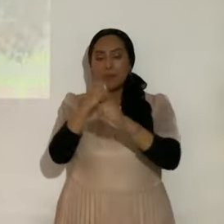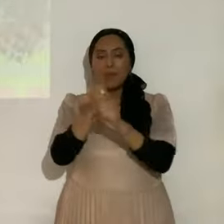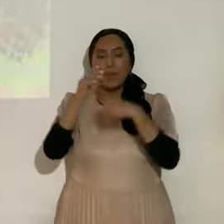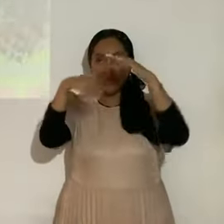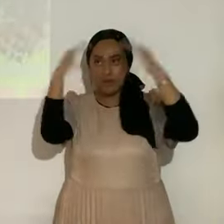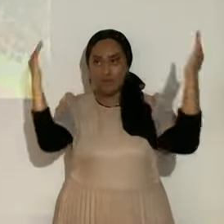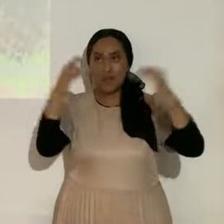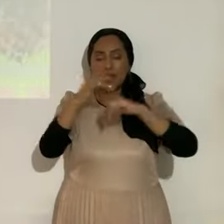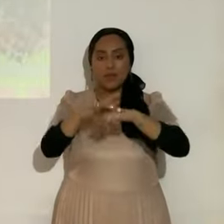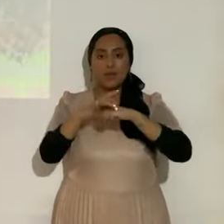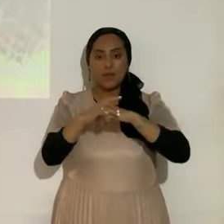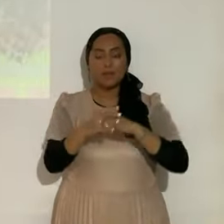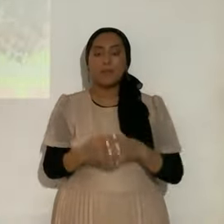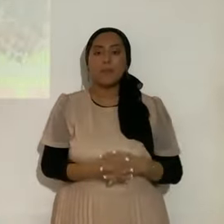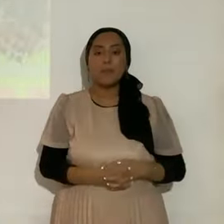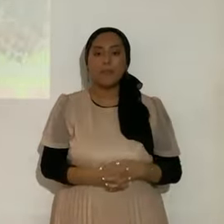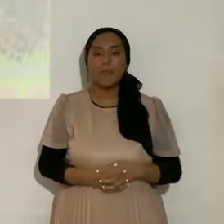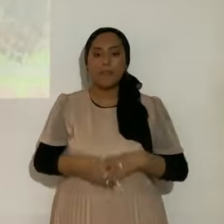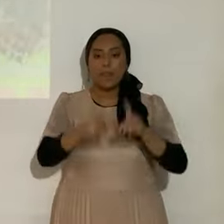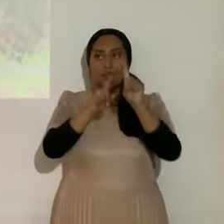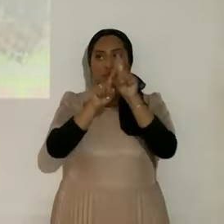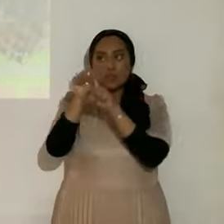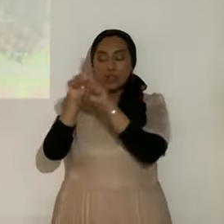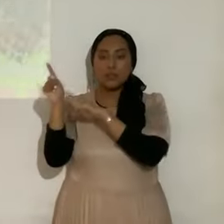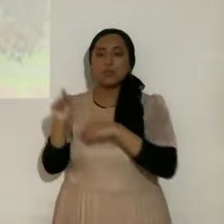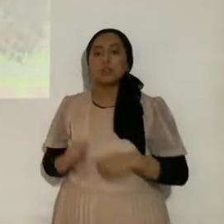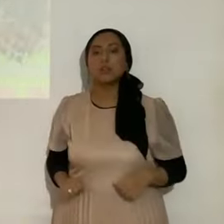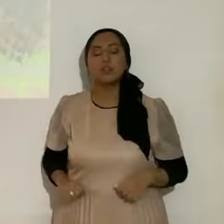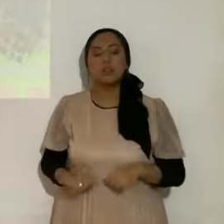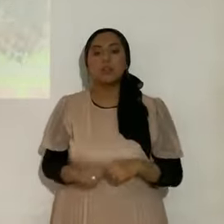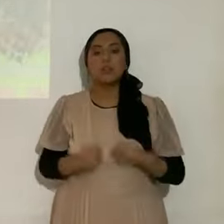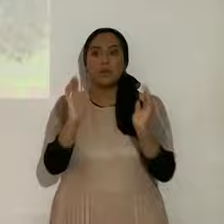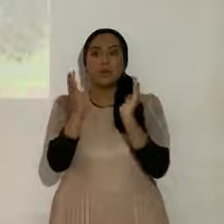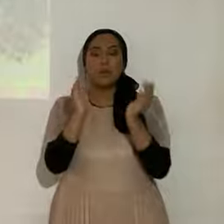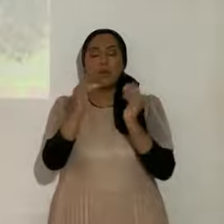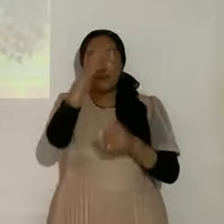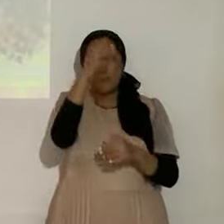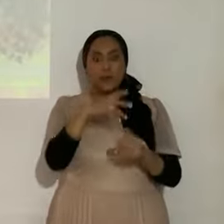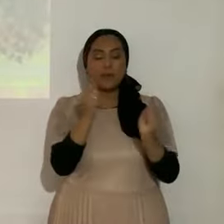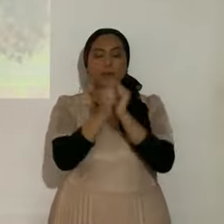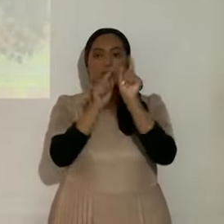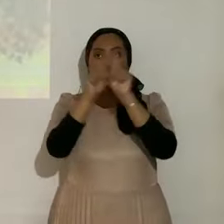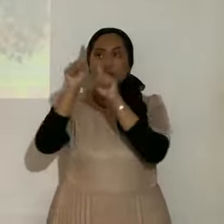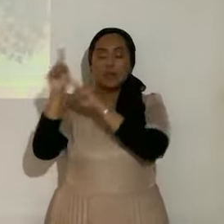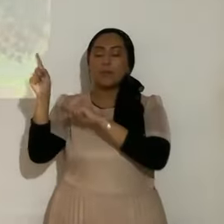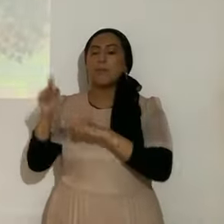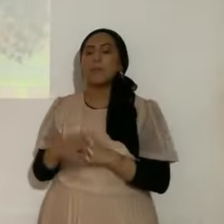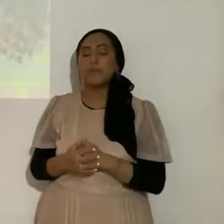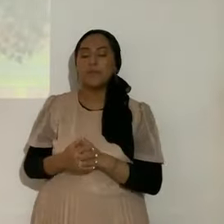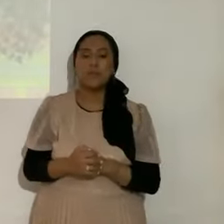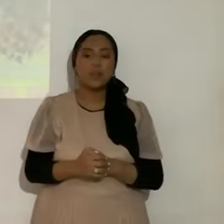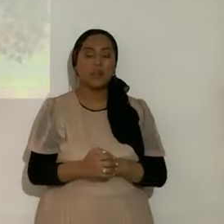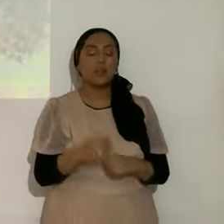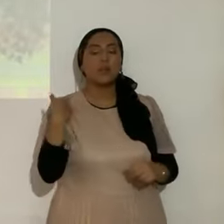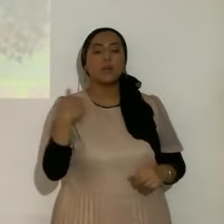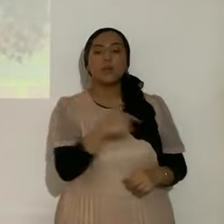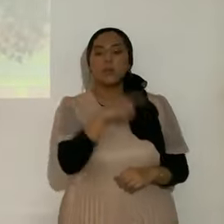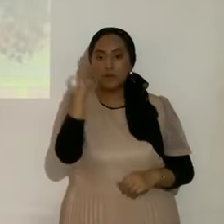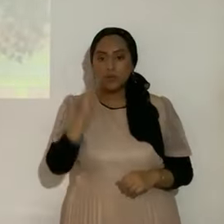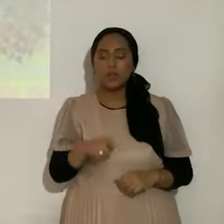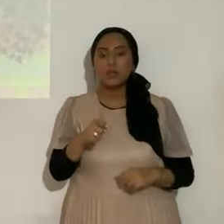tierra, las lumbreras, las estrellas. Y Él compara al hombre con las estrellas, a las mujeres con las estrellas. Y tenemos